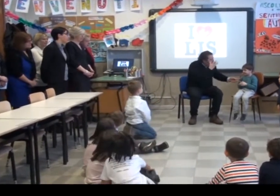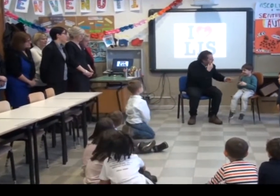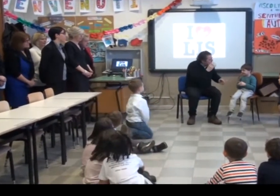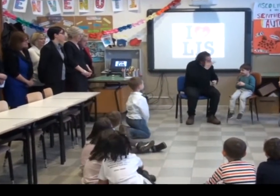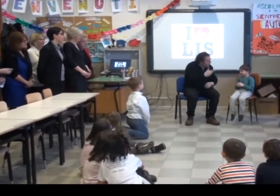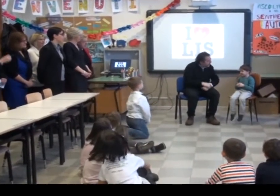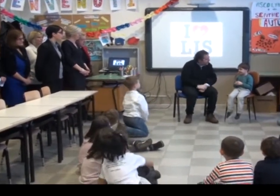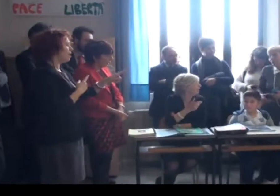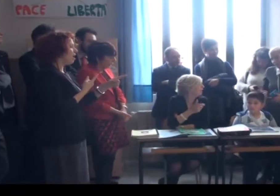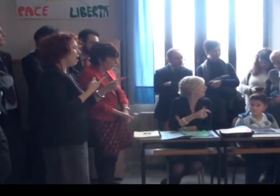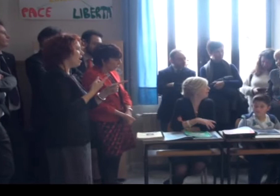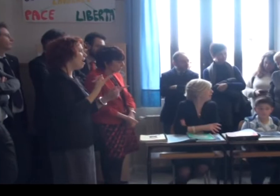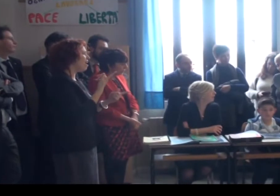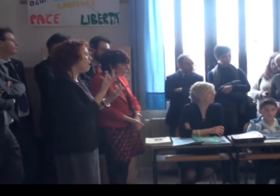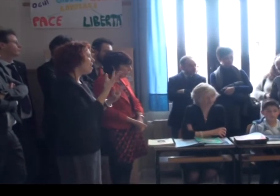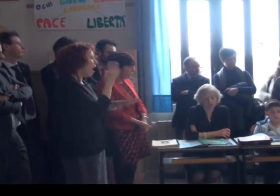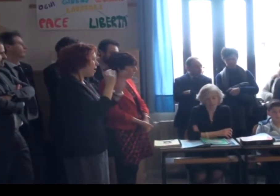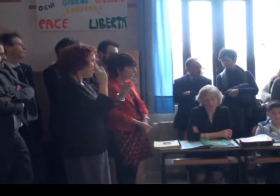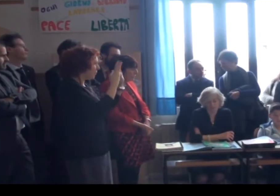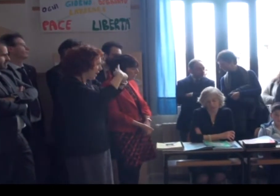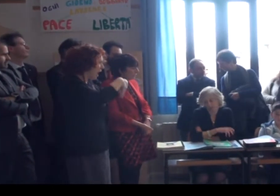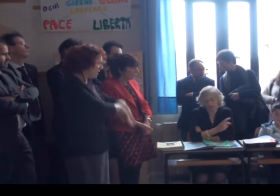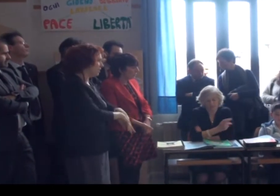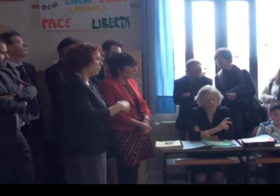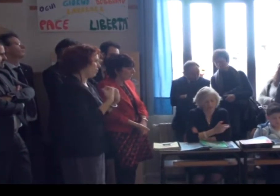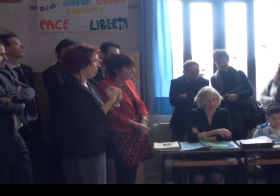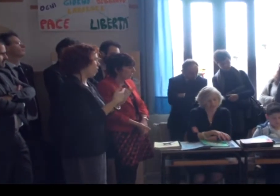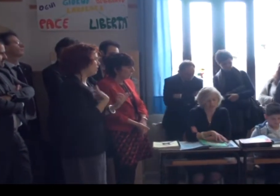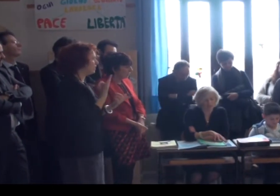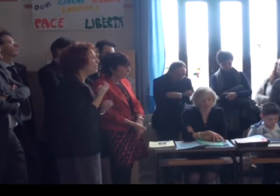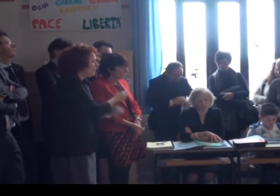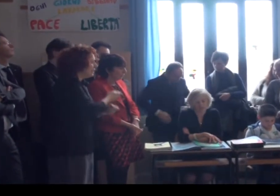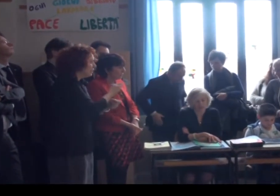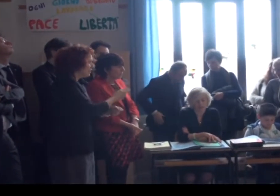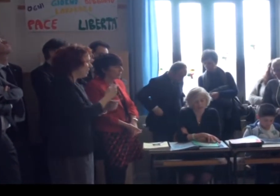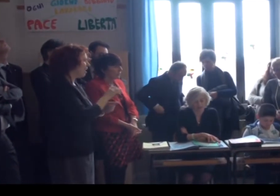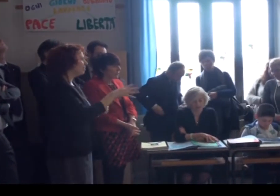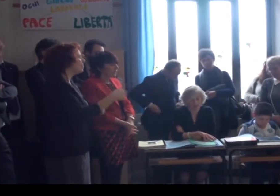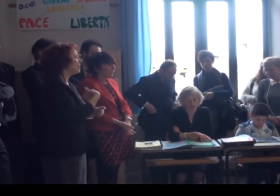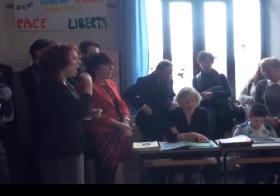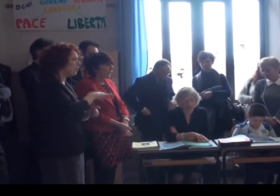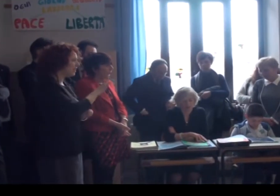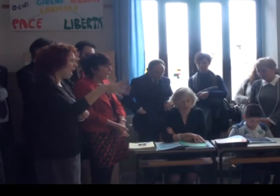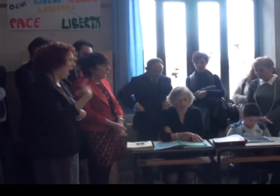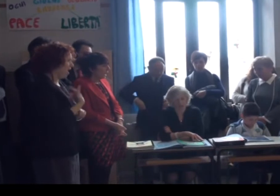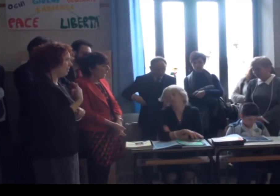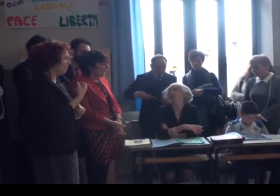delle persone sorde nella vita collettiva a partire dalla scuola tra le scuole che hanno partecipato al bando